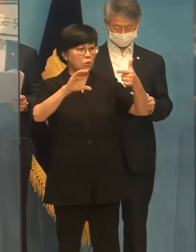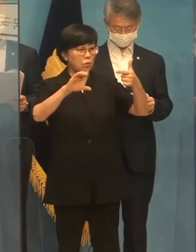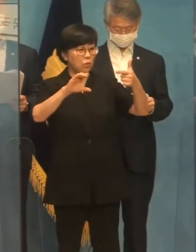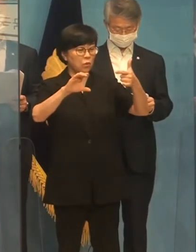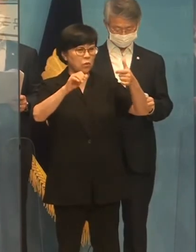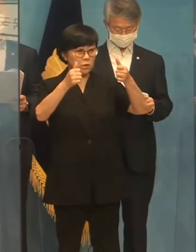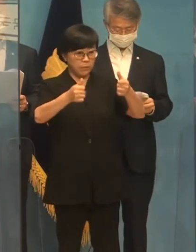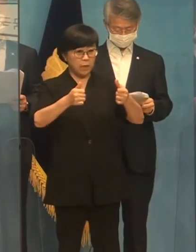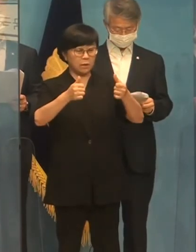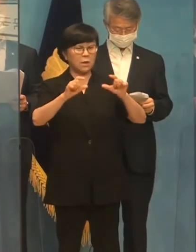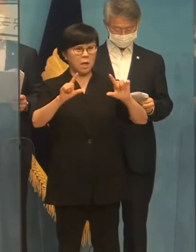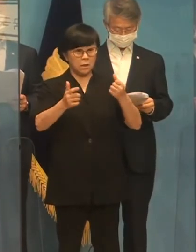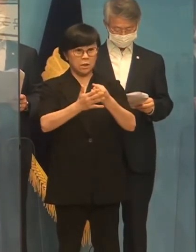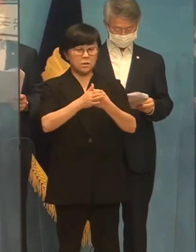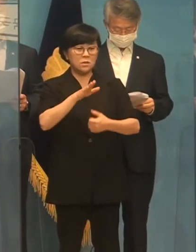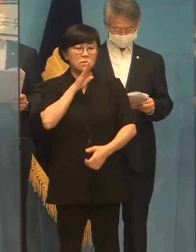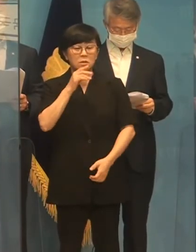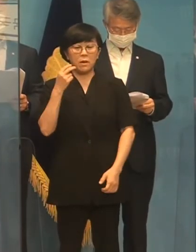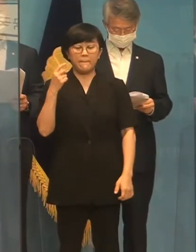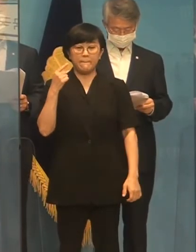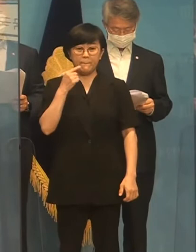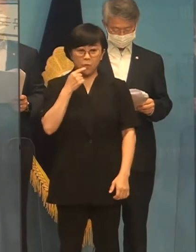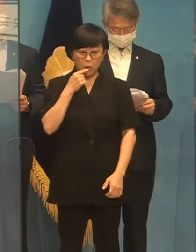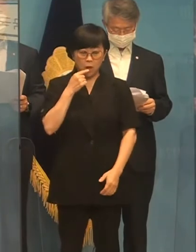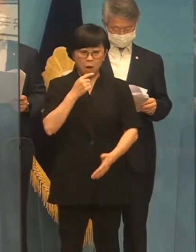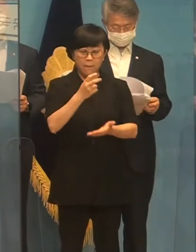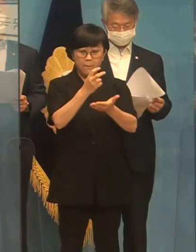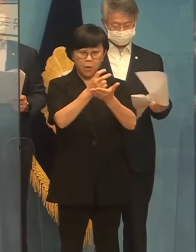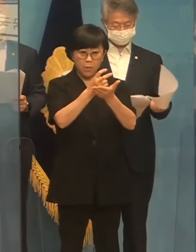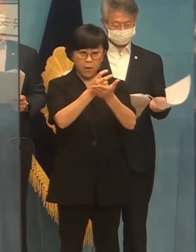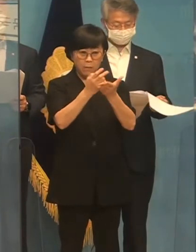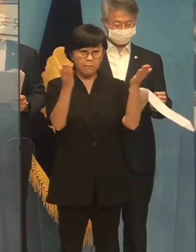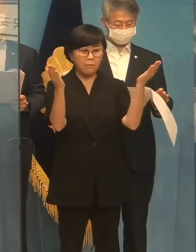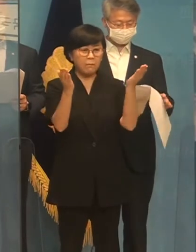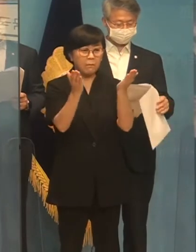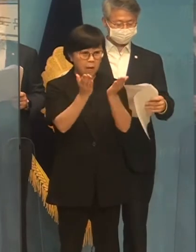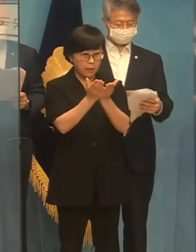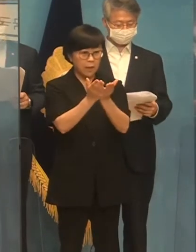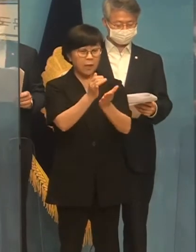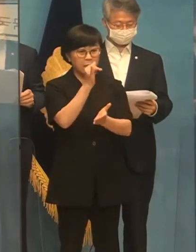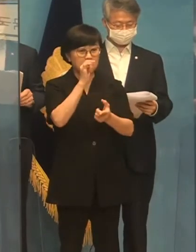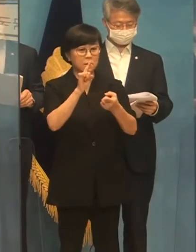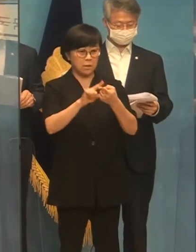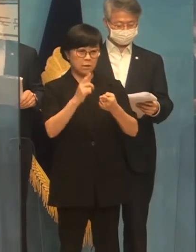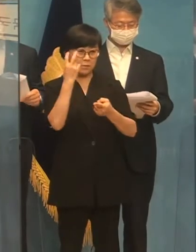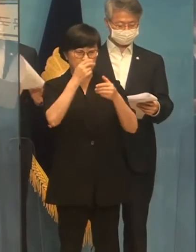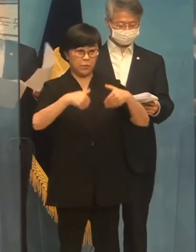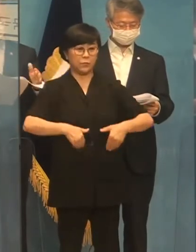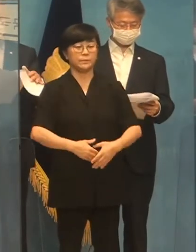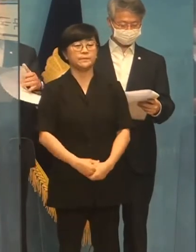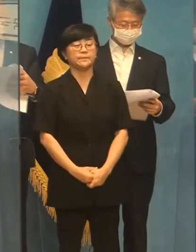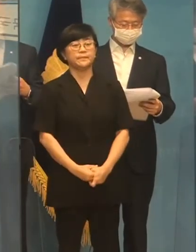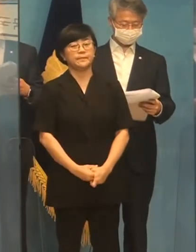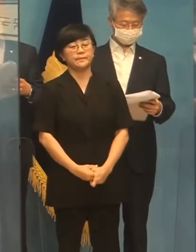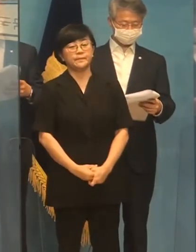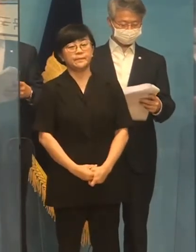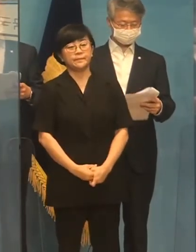로또 재판이 아닌 엄격한 법리와 동일한 잣대로 이루어졌는지 살펴봐야 합니다.